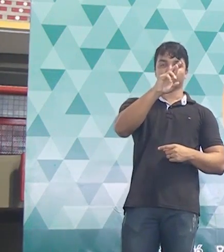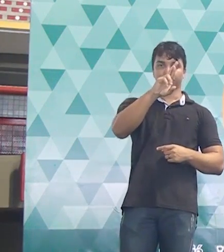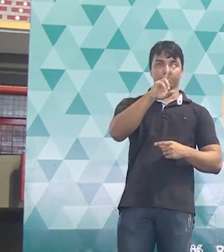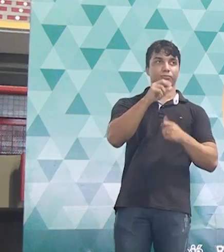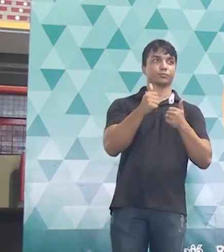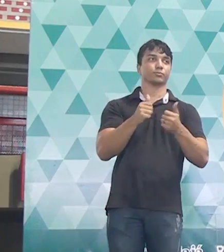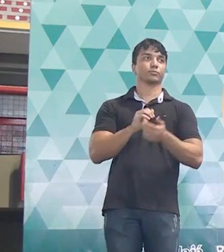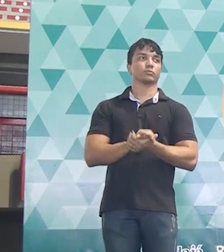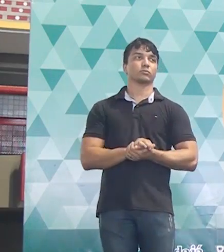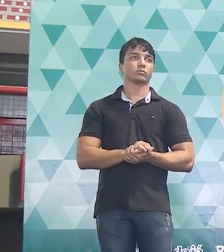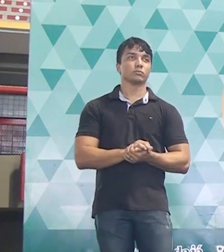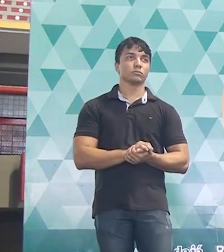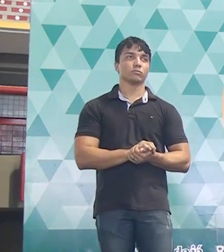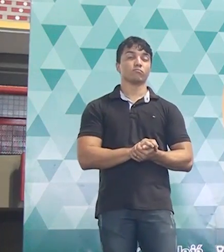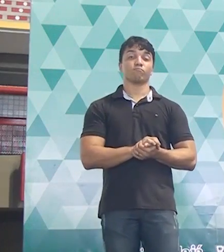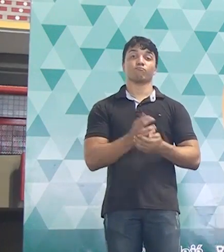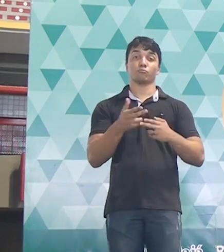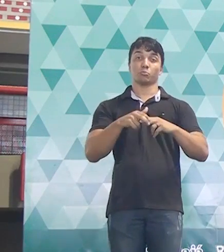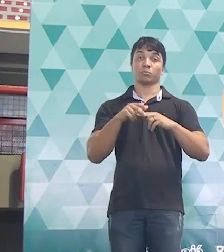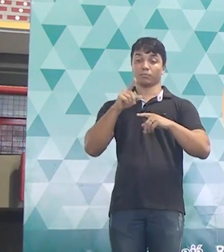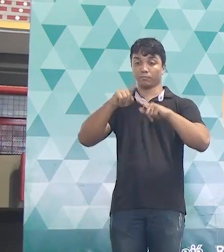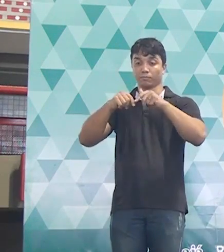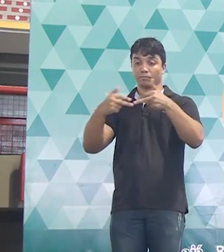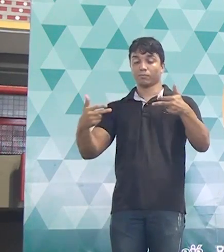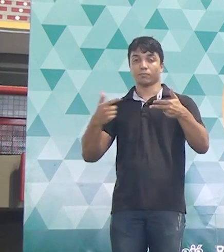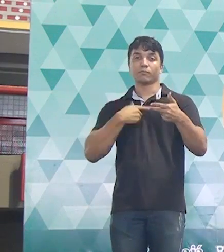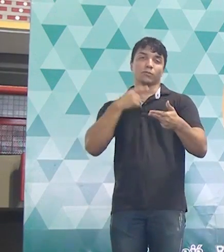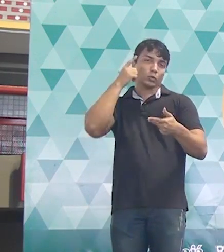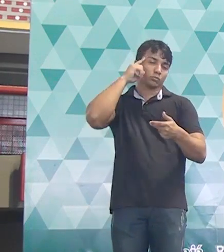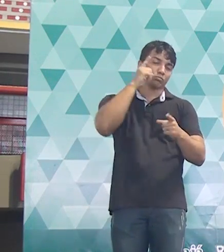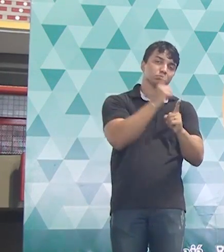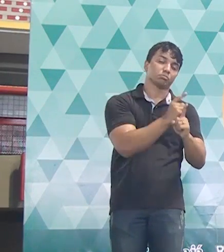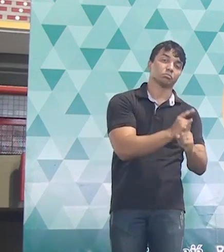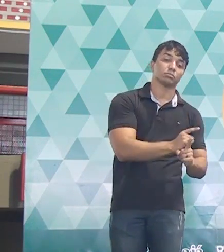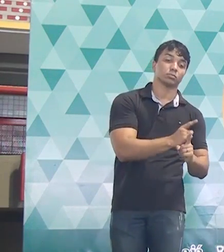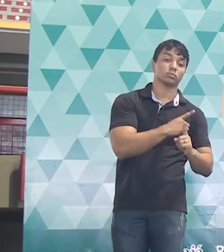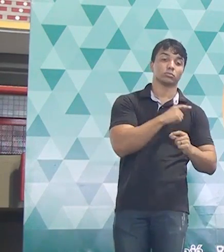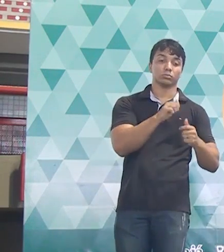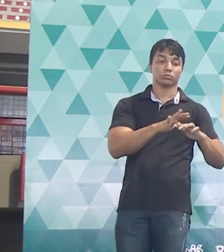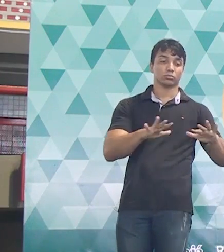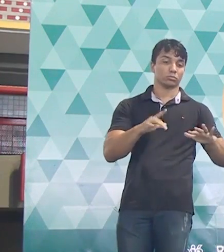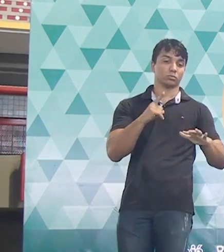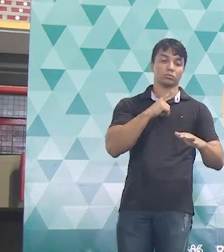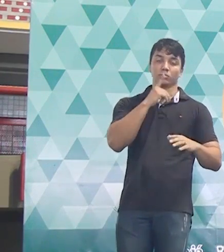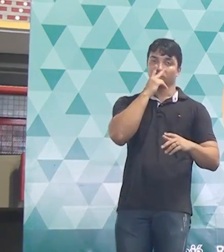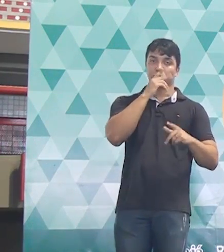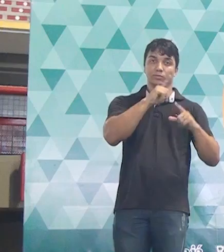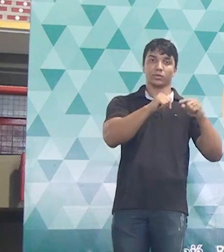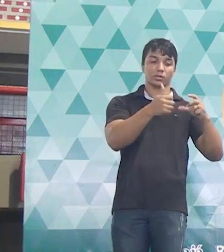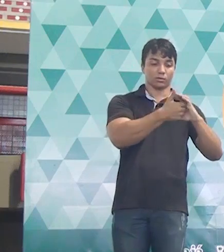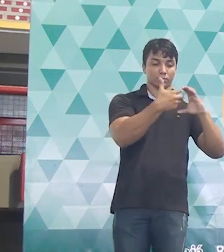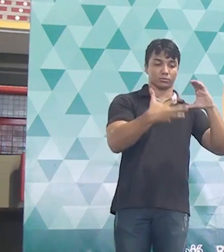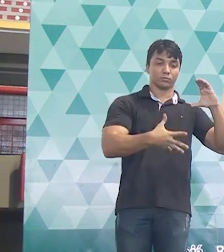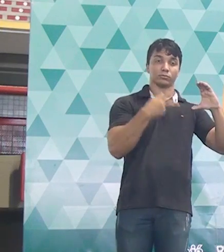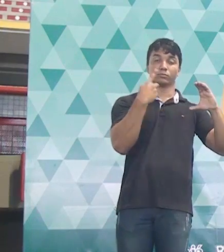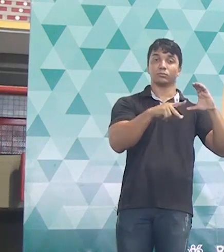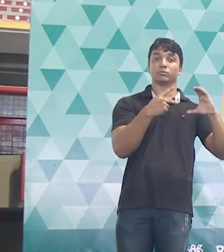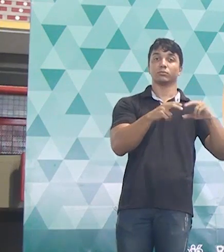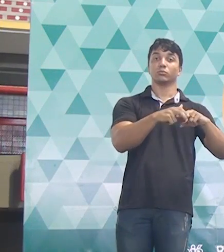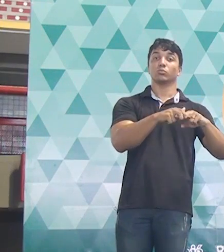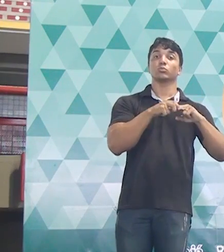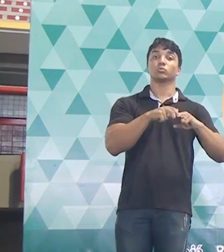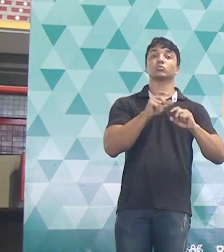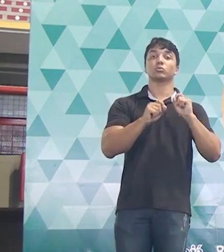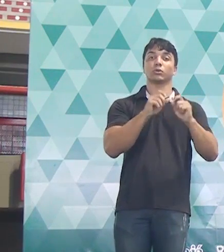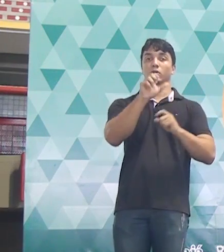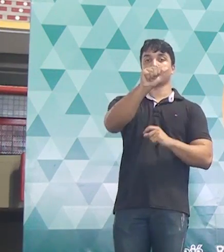químicas. Pessoal, muitos materiais do cotidiano são assim. Têm essas características e, portanto, são